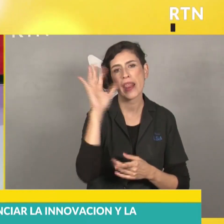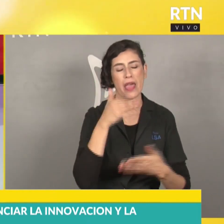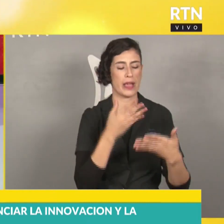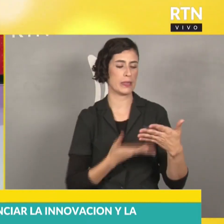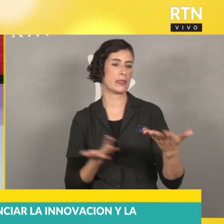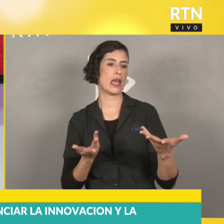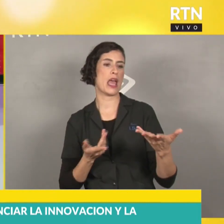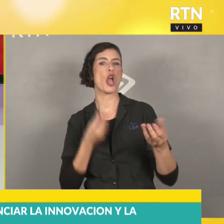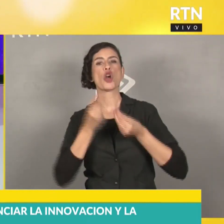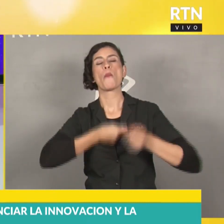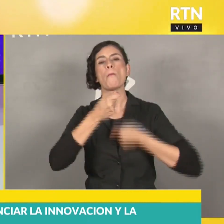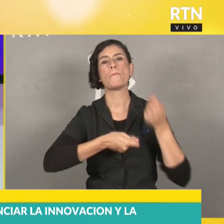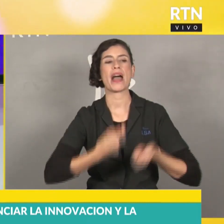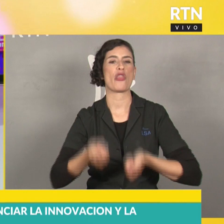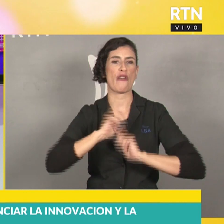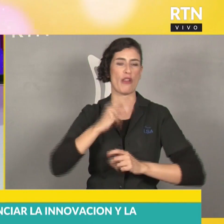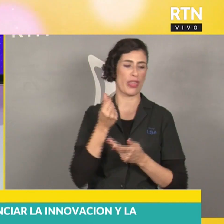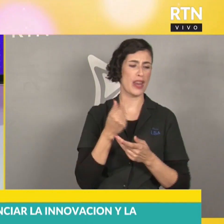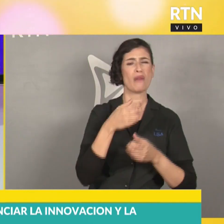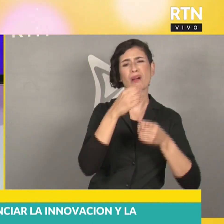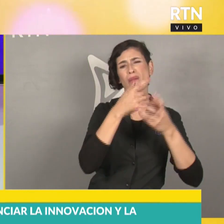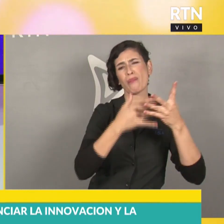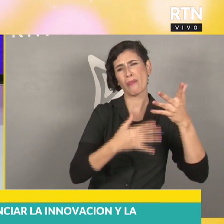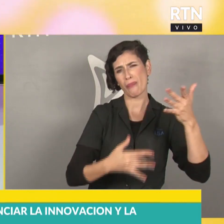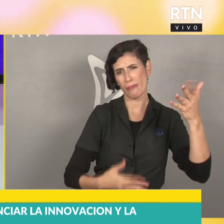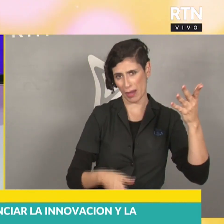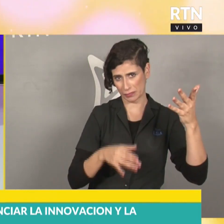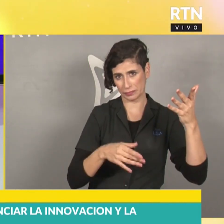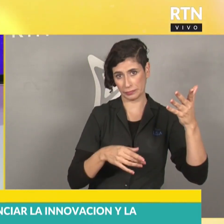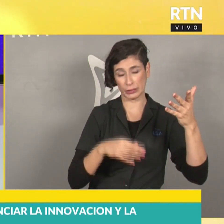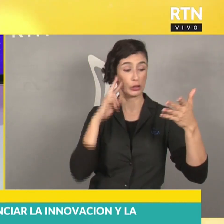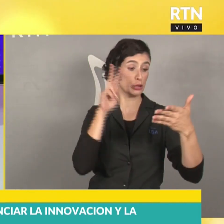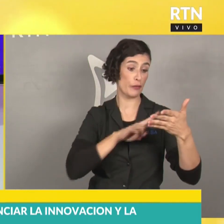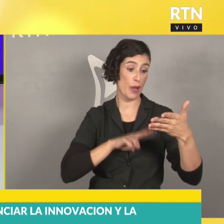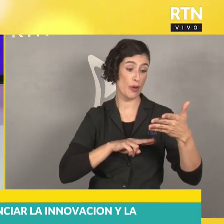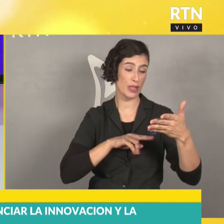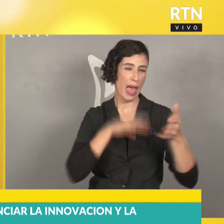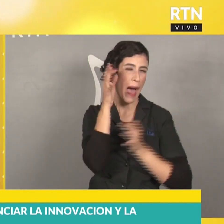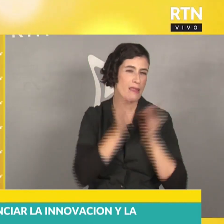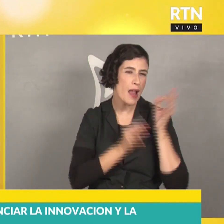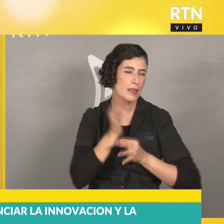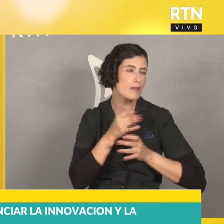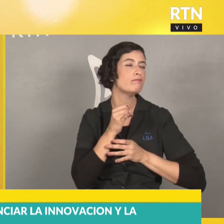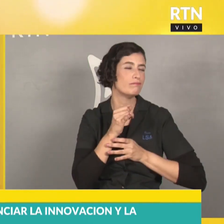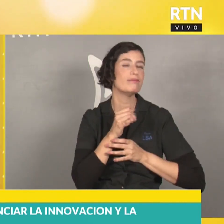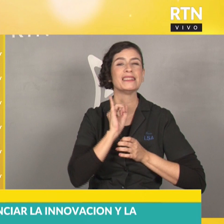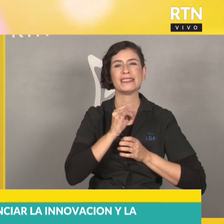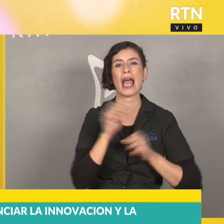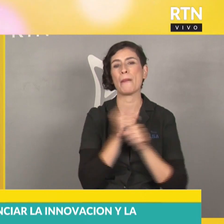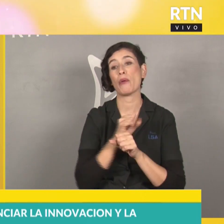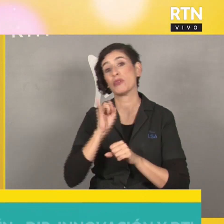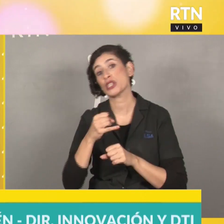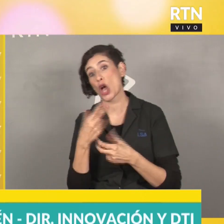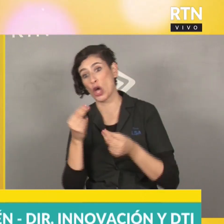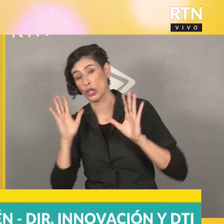no, pasa por el filtro nuestro para ver si ese proyecto se enmarca dentro del modelo. Lo bueno, Gaby, de que todas las localidades de la